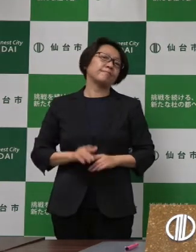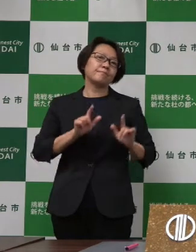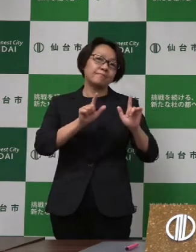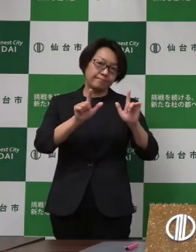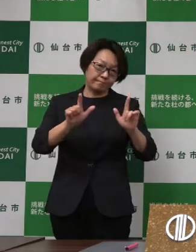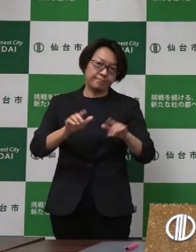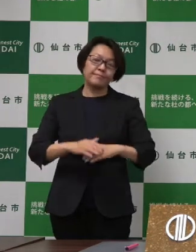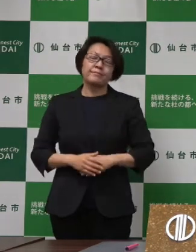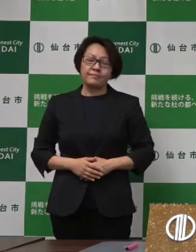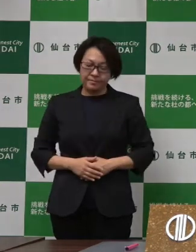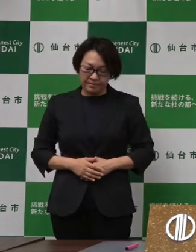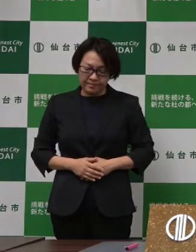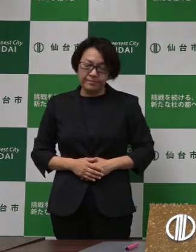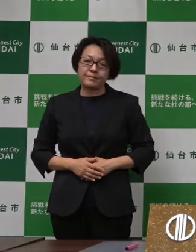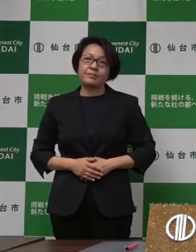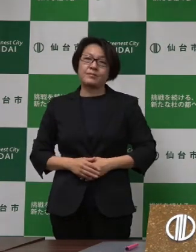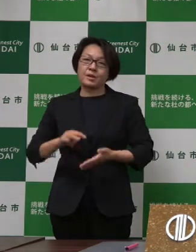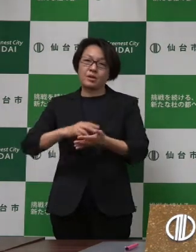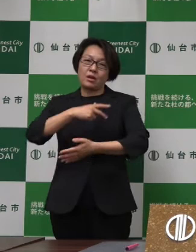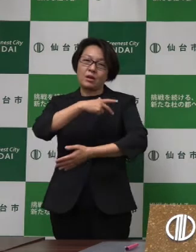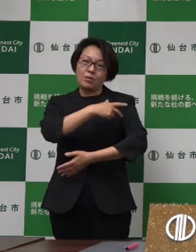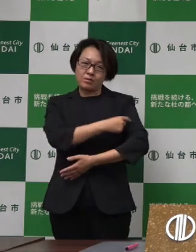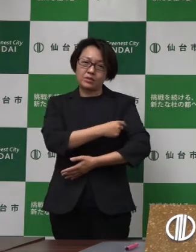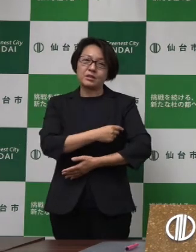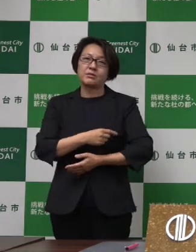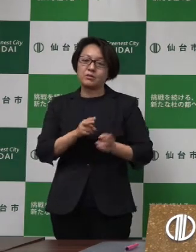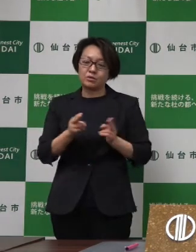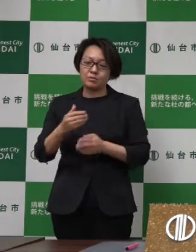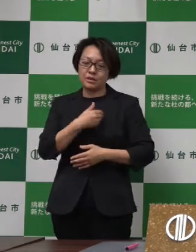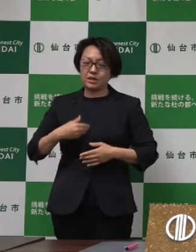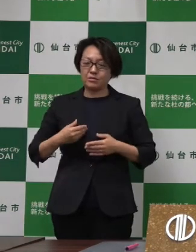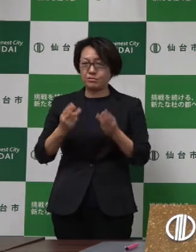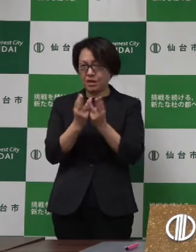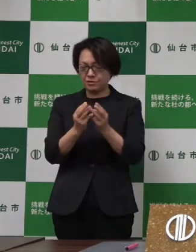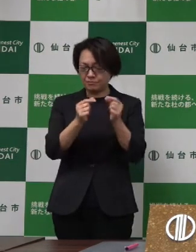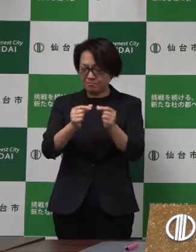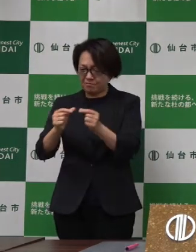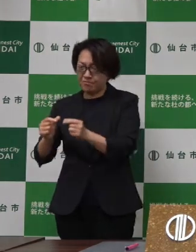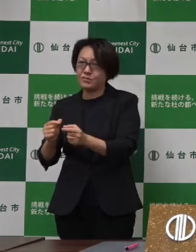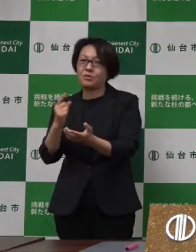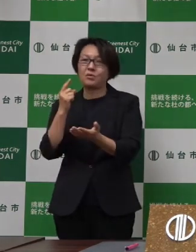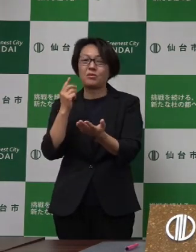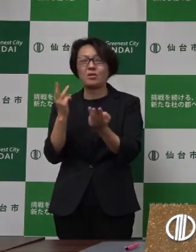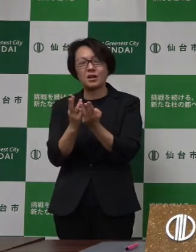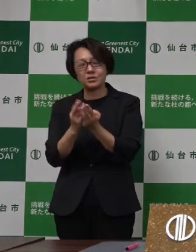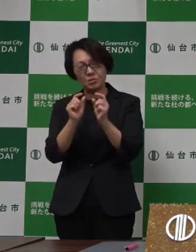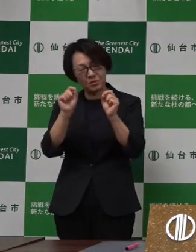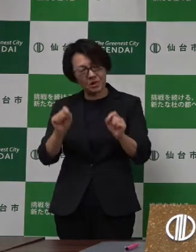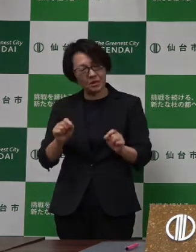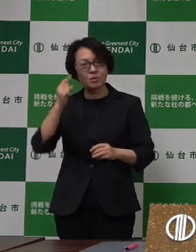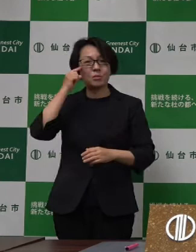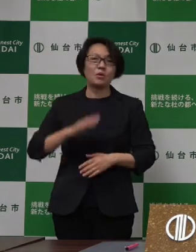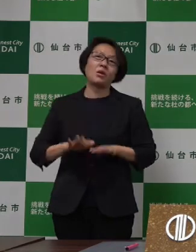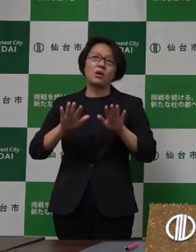もひとえにそのワクチンの供給量ということになるんだと思います。今